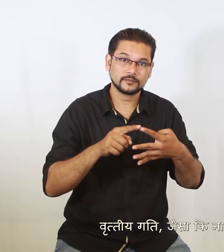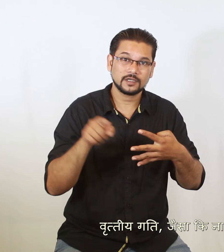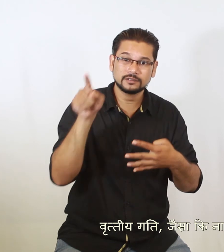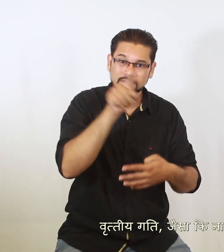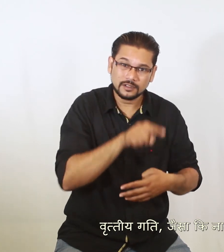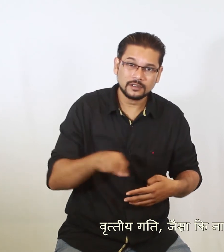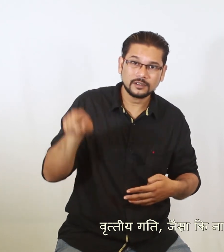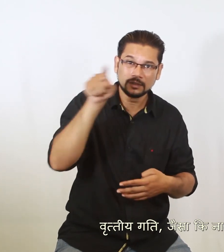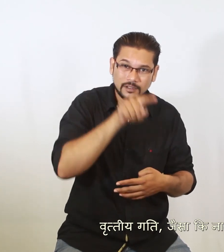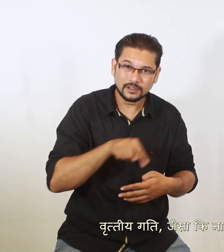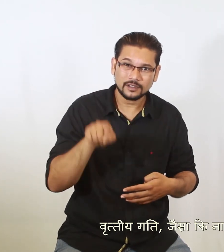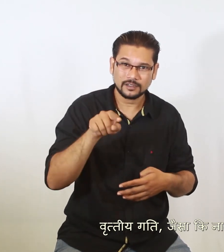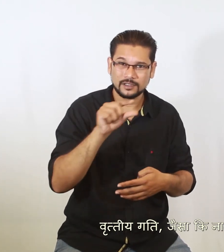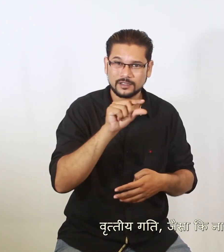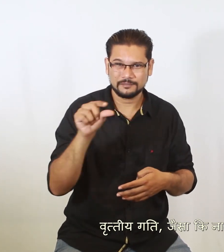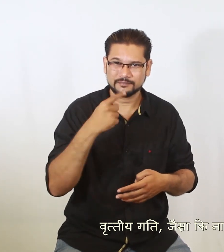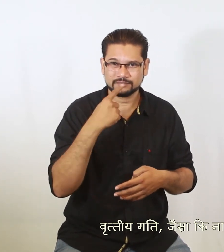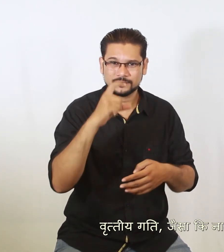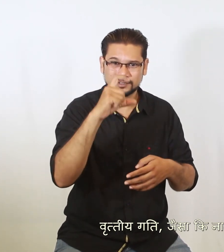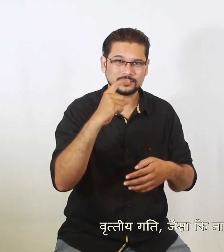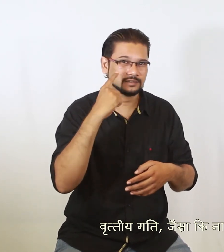वृत्तिय गती जैसा की नाम से ही सिद्ध है